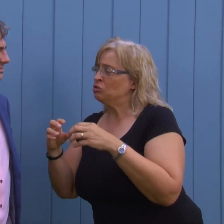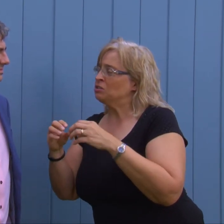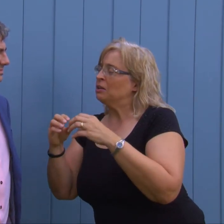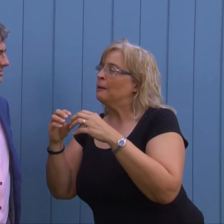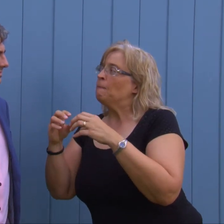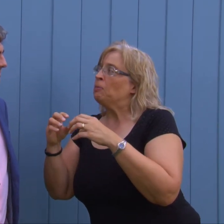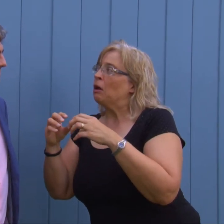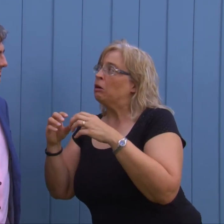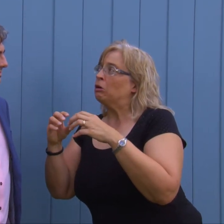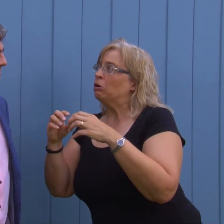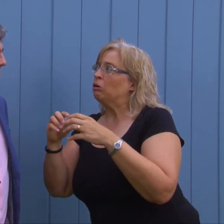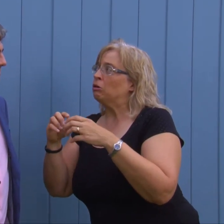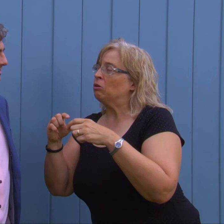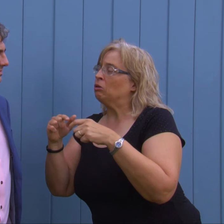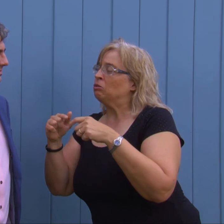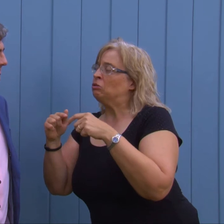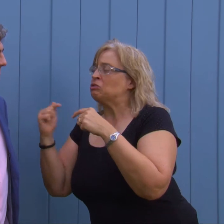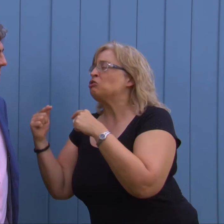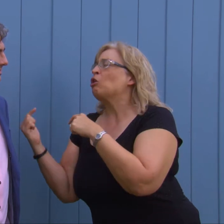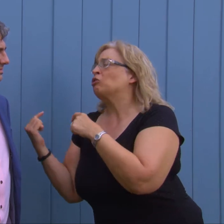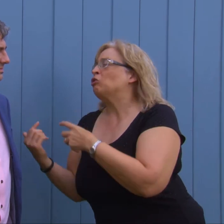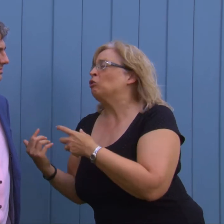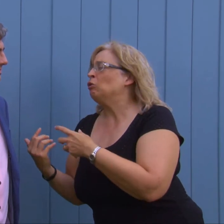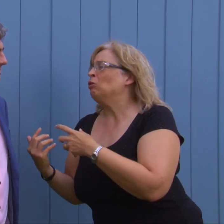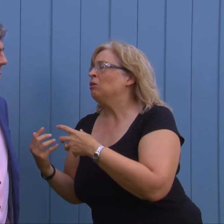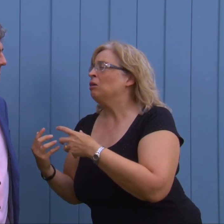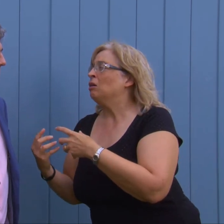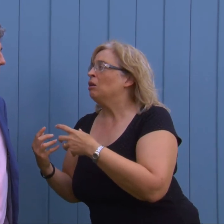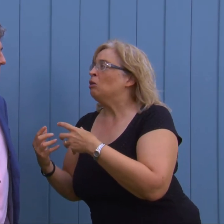juste de sorte que